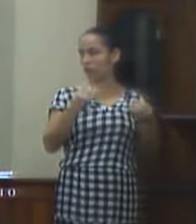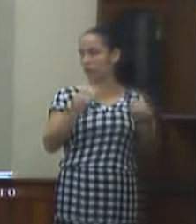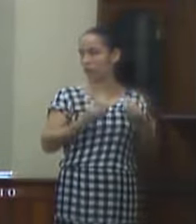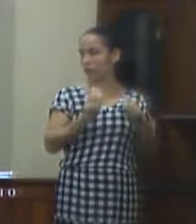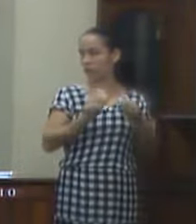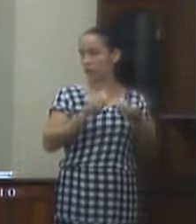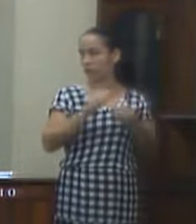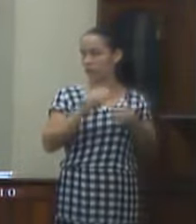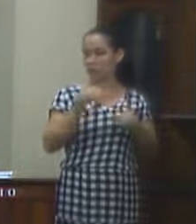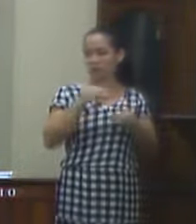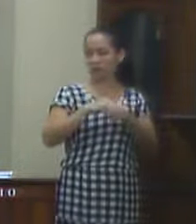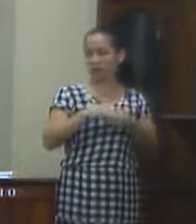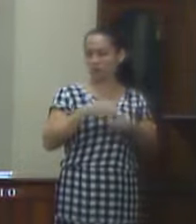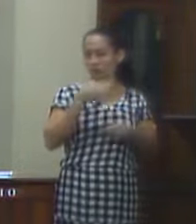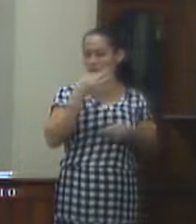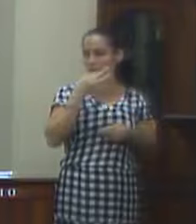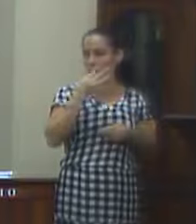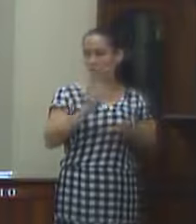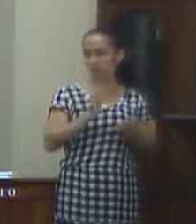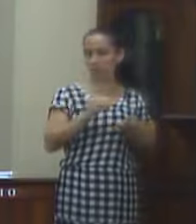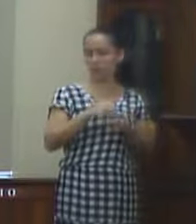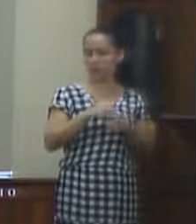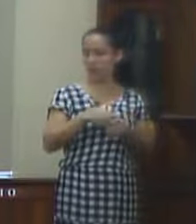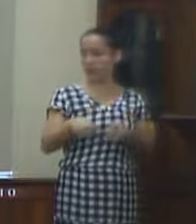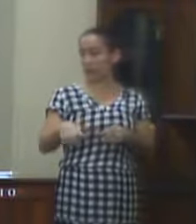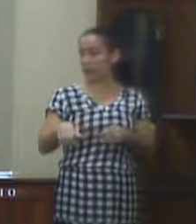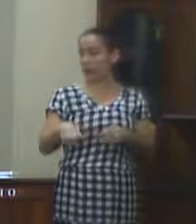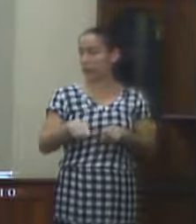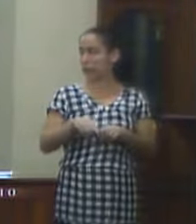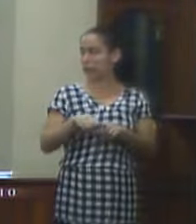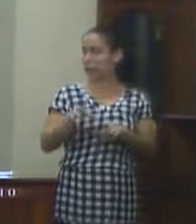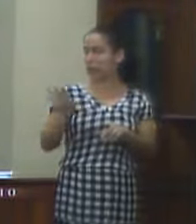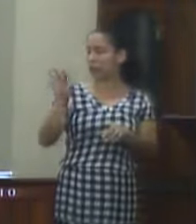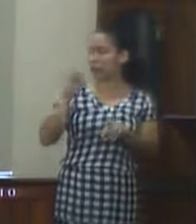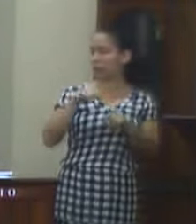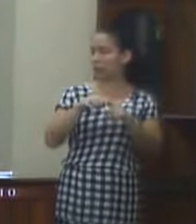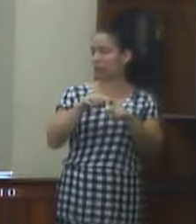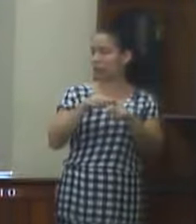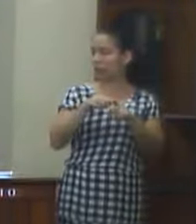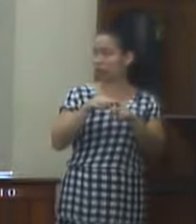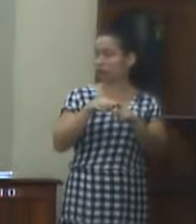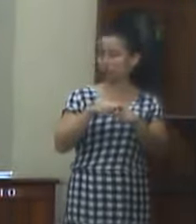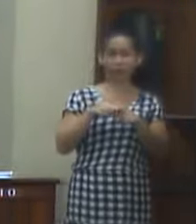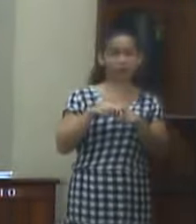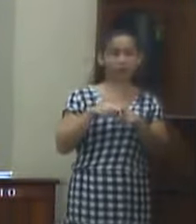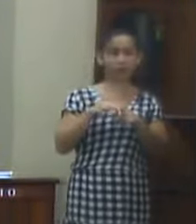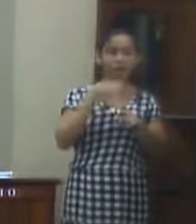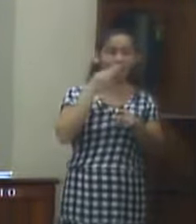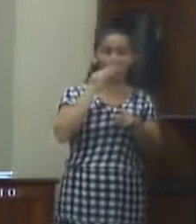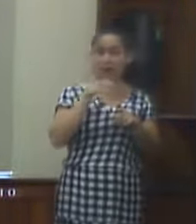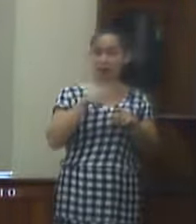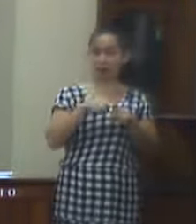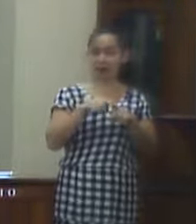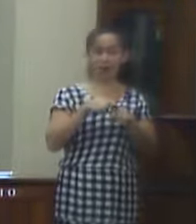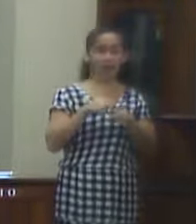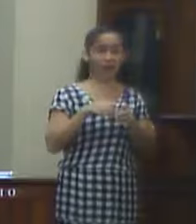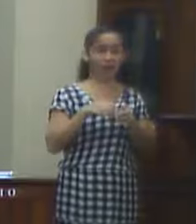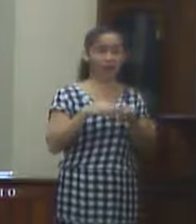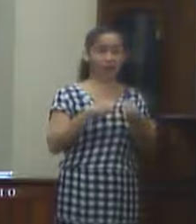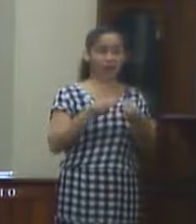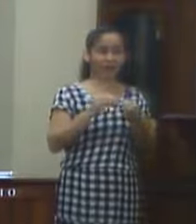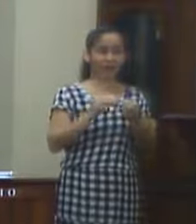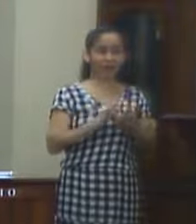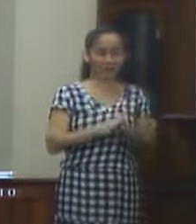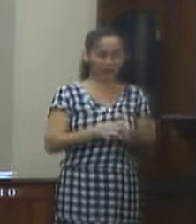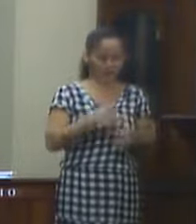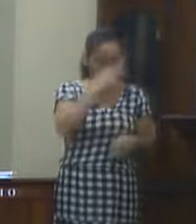passando ao voto. Voto. Considerando, portanto, o atendimento dos fundamentos legais, esta comissão,